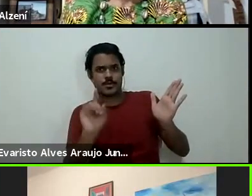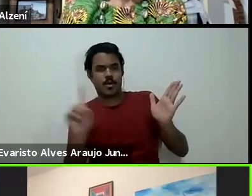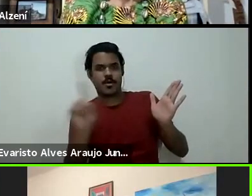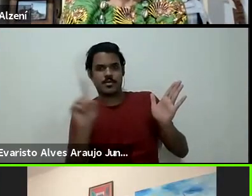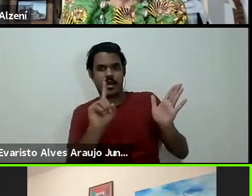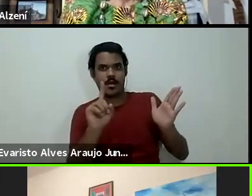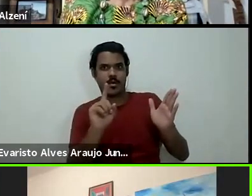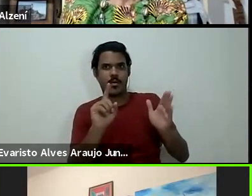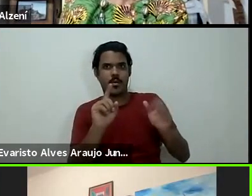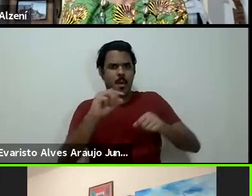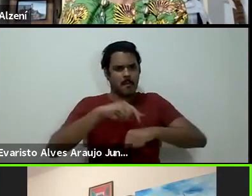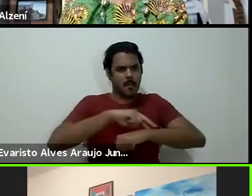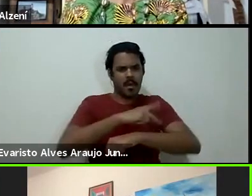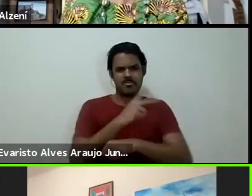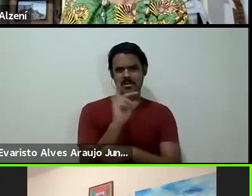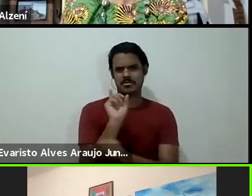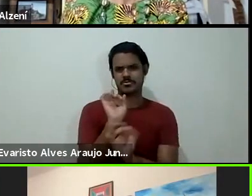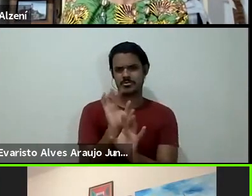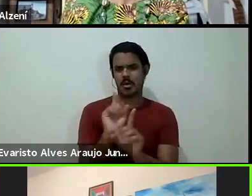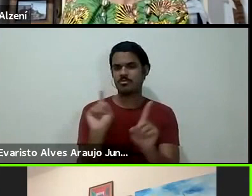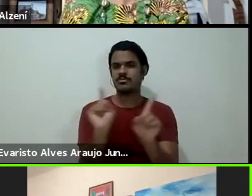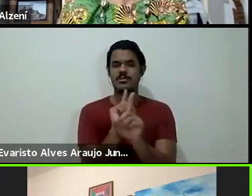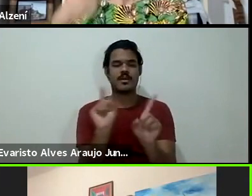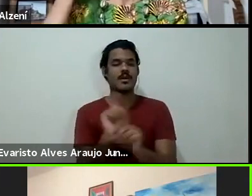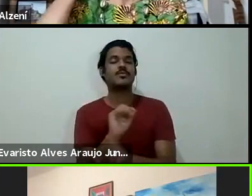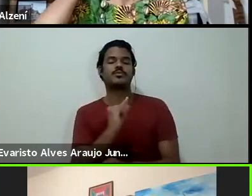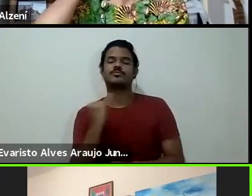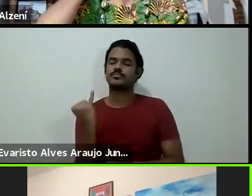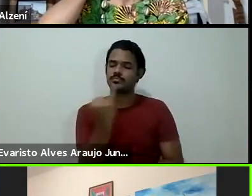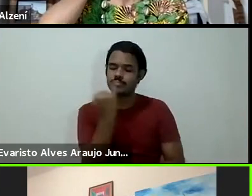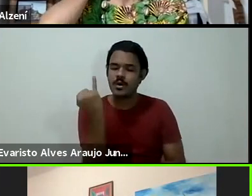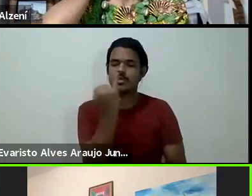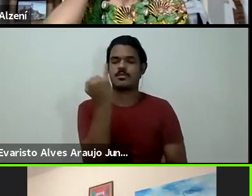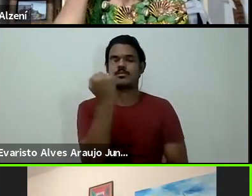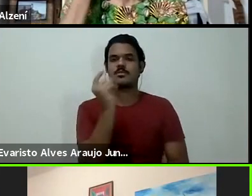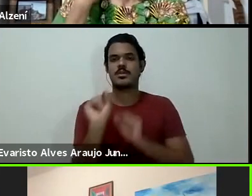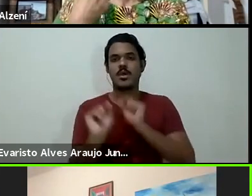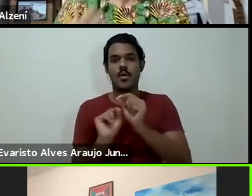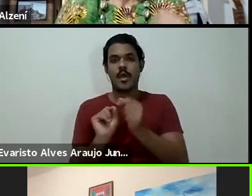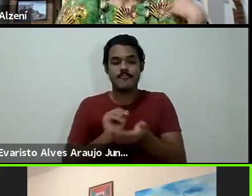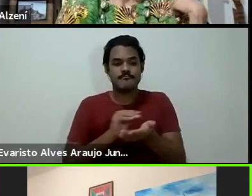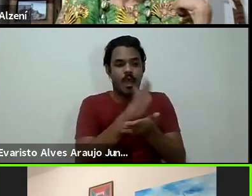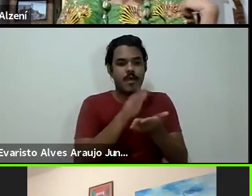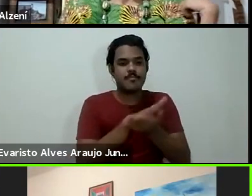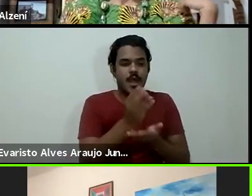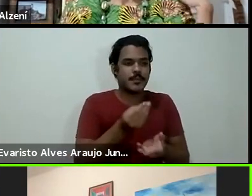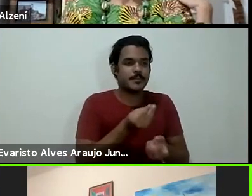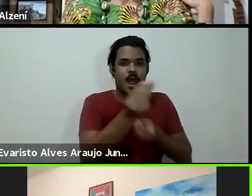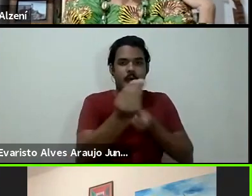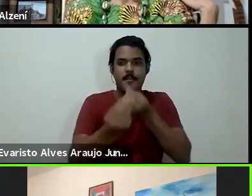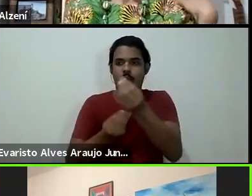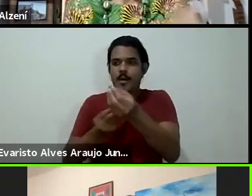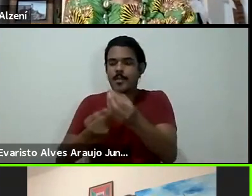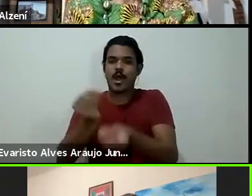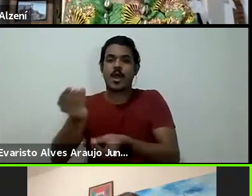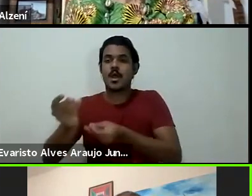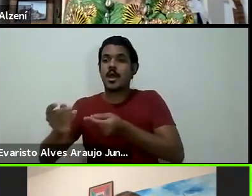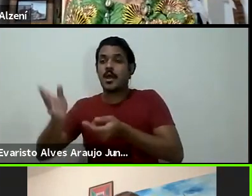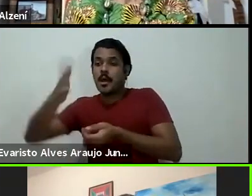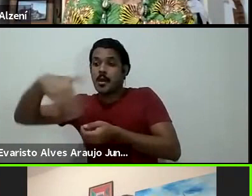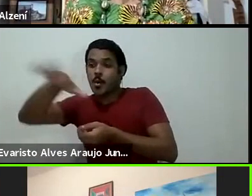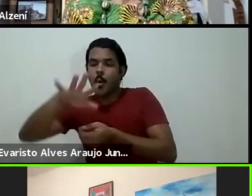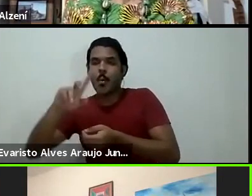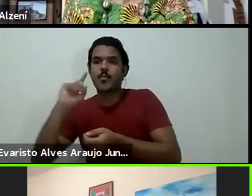sim por compreender a importância de levar essa obra para outros públicos. Quando eu